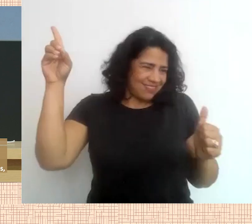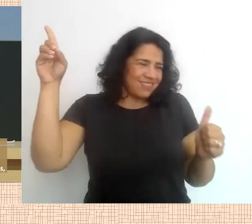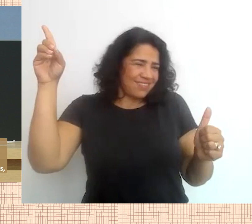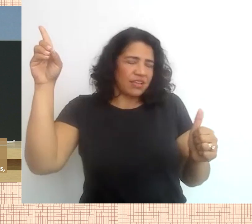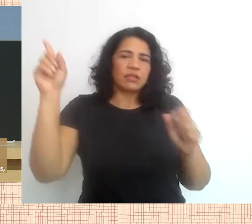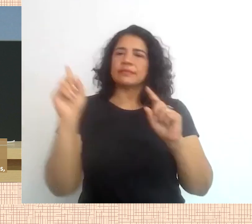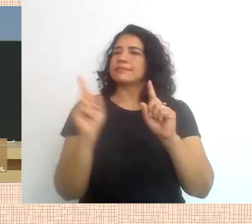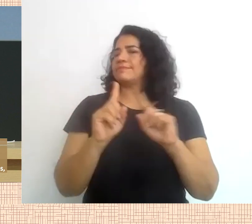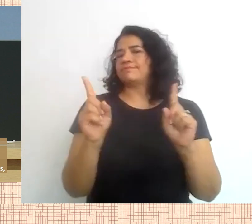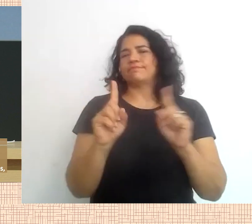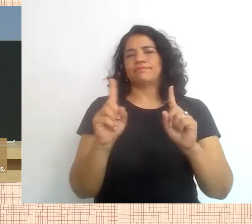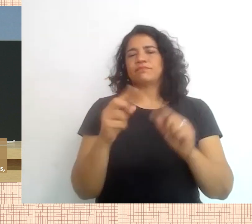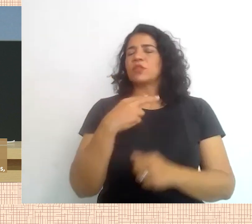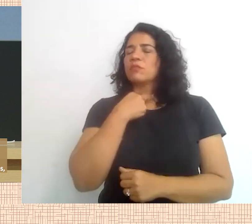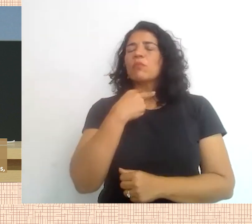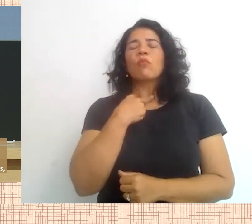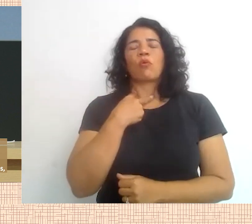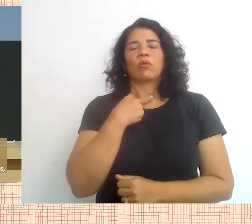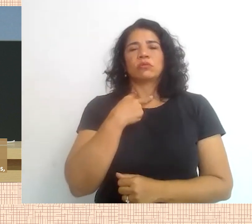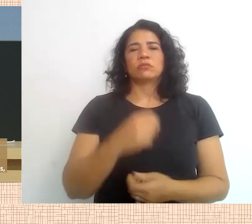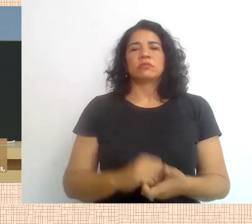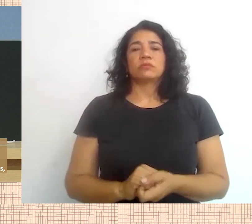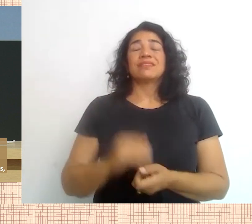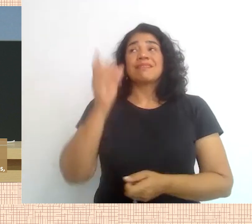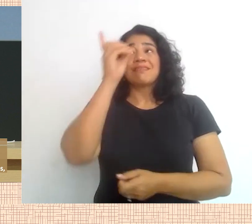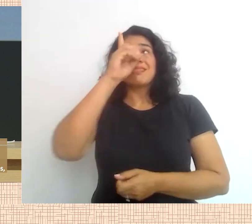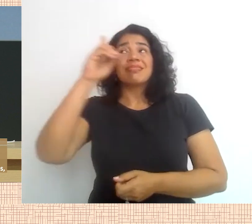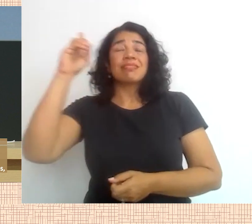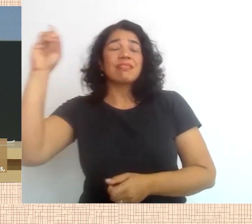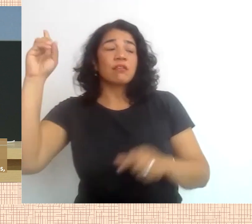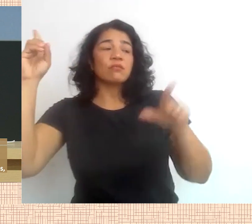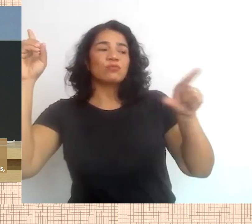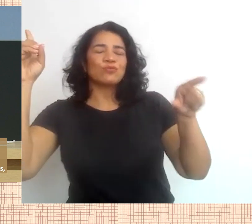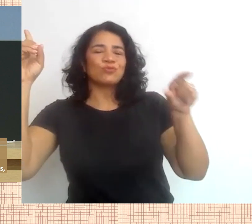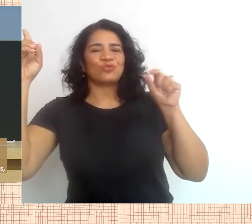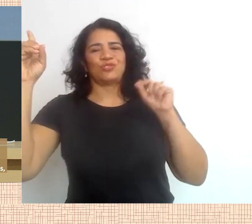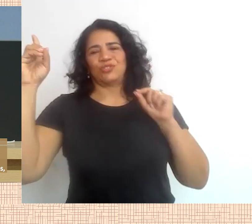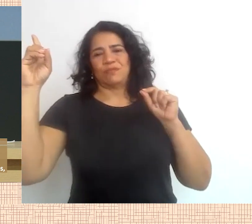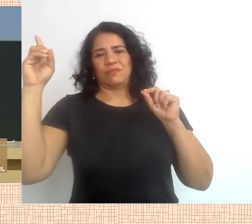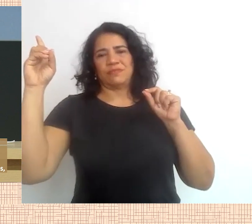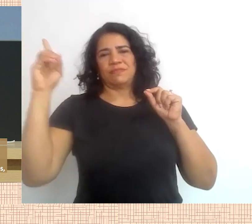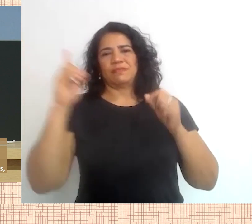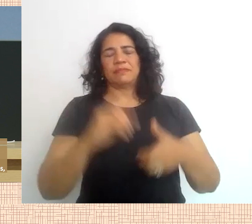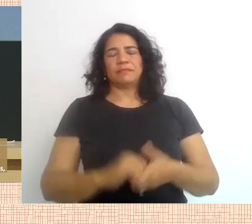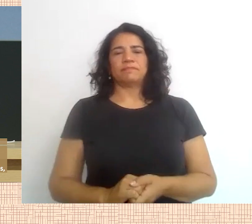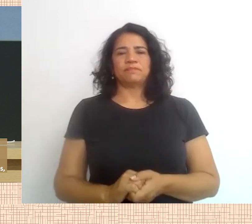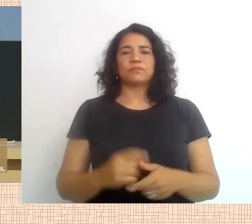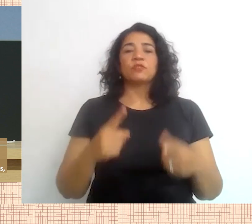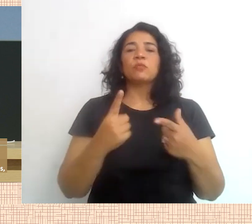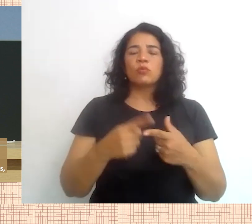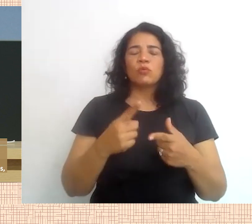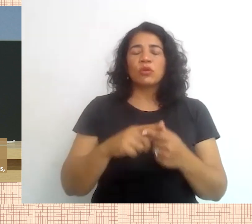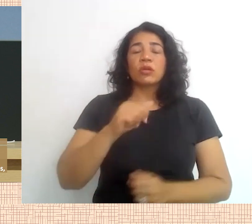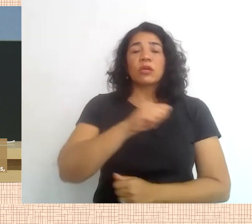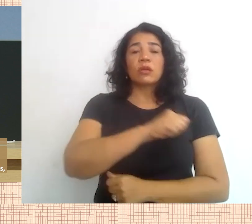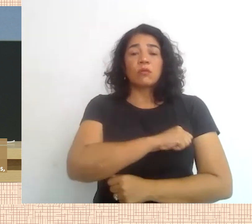seguir a Deus, a vontade de Deus, não é isso? E a direção da palavra de